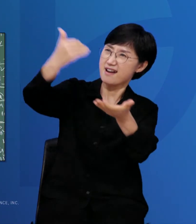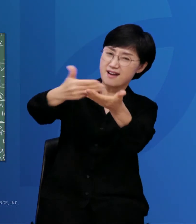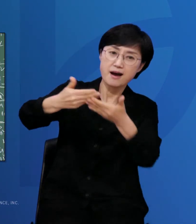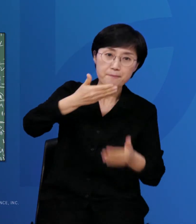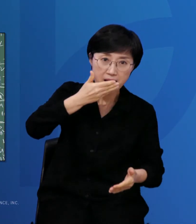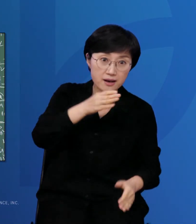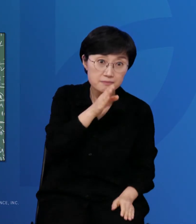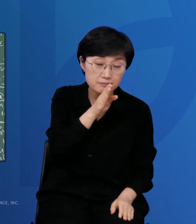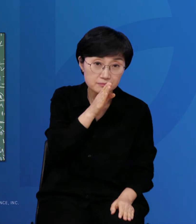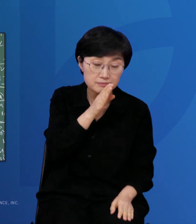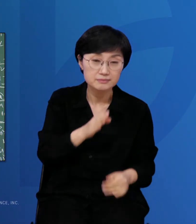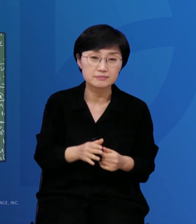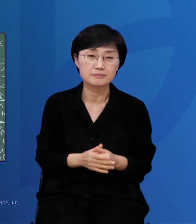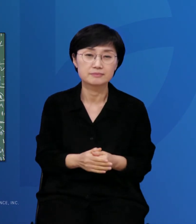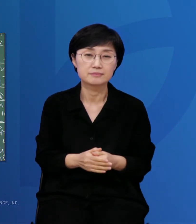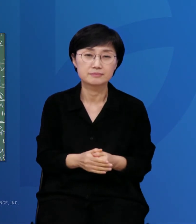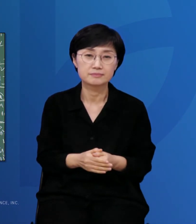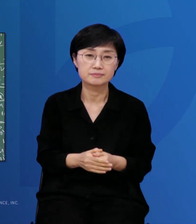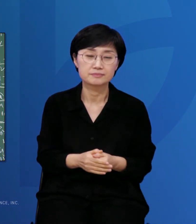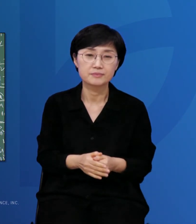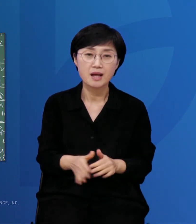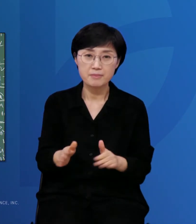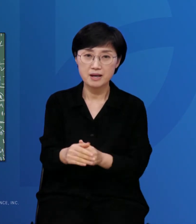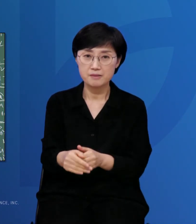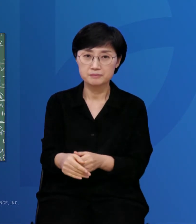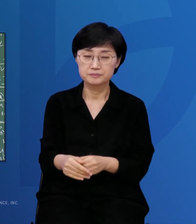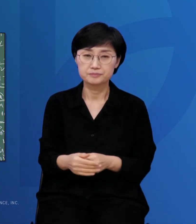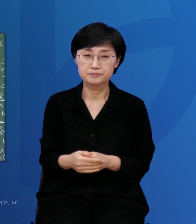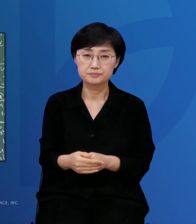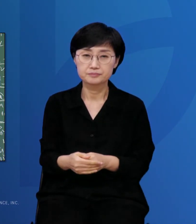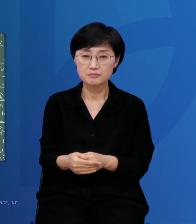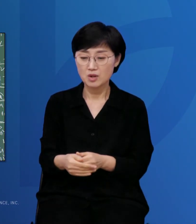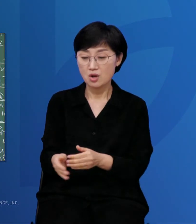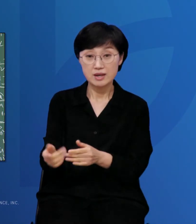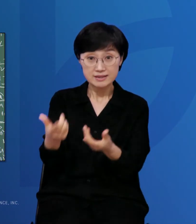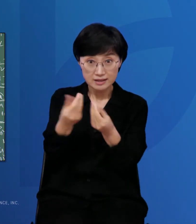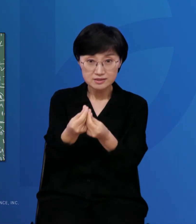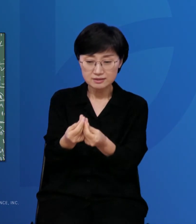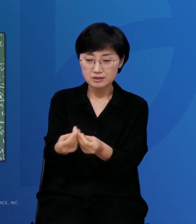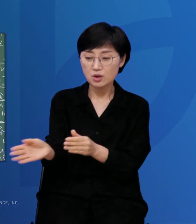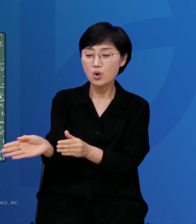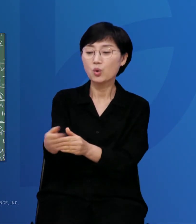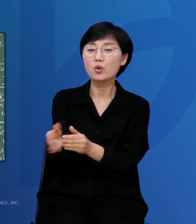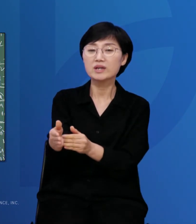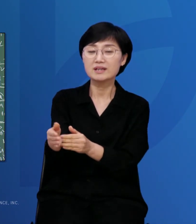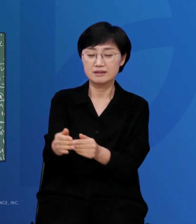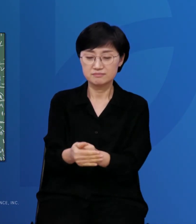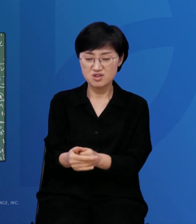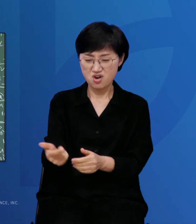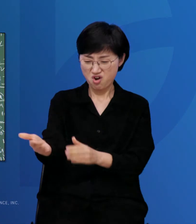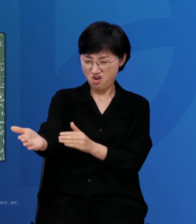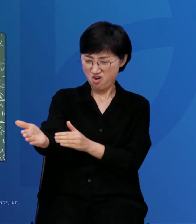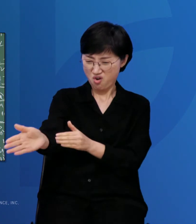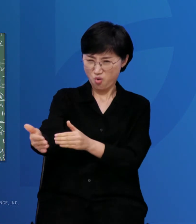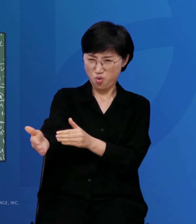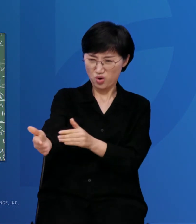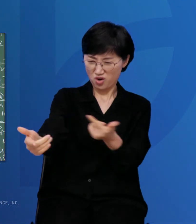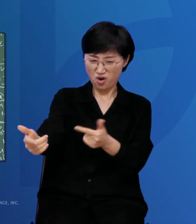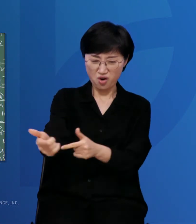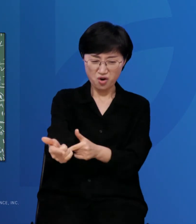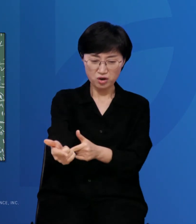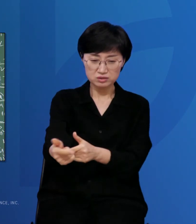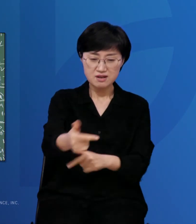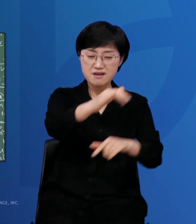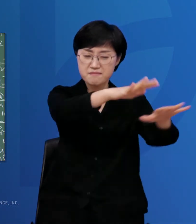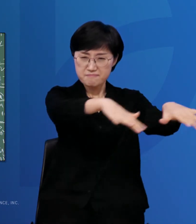你反正求人施舍，你还不如拿个大一点的碗，拿那么小的也得不了多少呀。 그러고 말이야, 고기들 큰 고기는 맑은 물에 깊은데 큰데 있지. 그래서 그 도랑에는 있지 않습니까? 그놈 깨구리 같은 거 있지. 그런